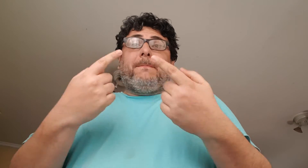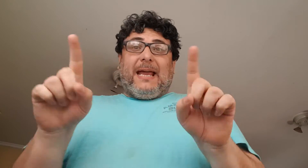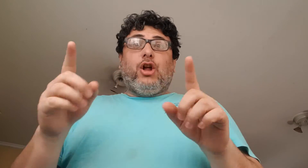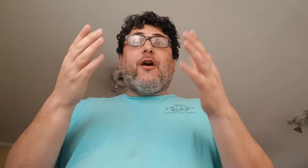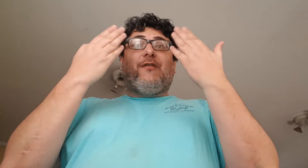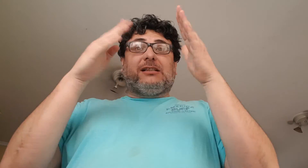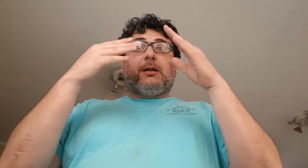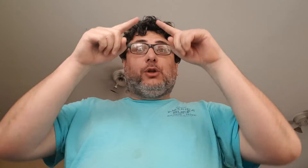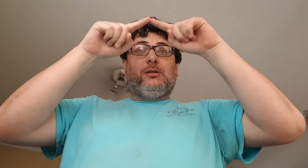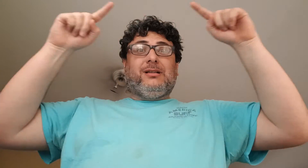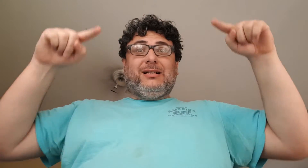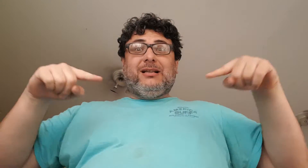Pero es para que